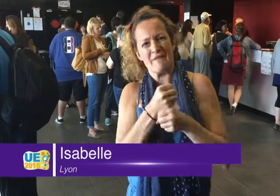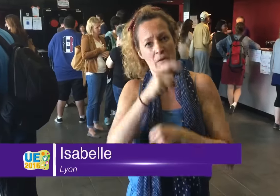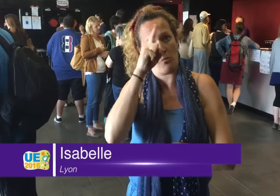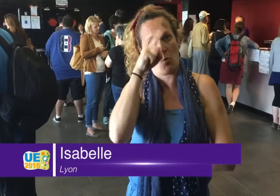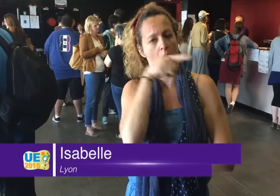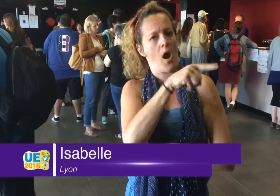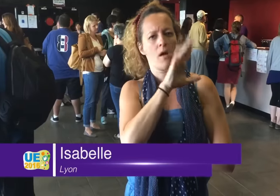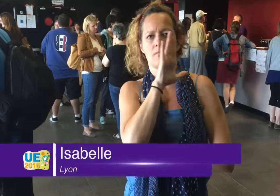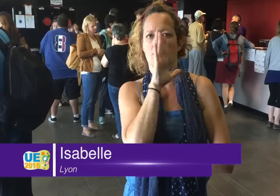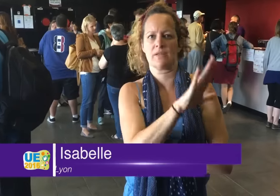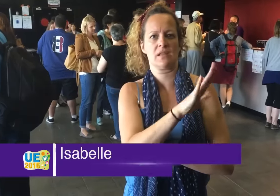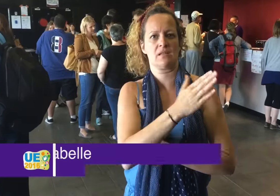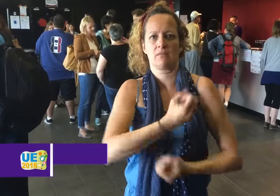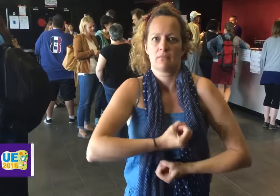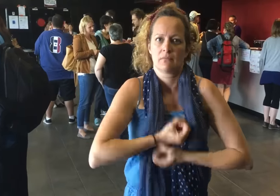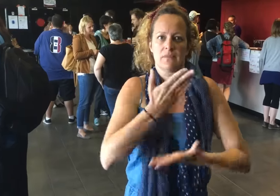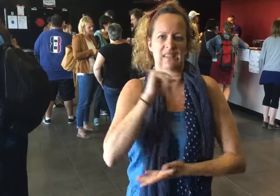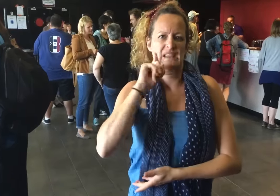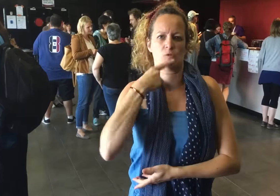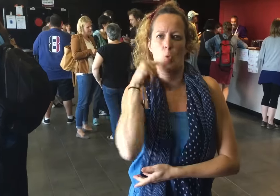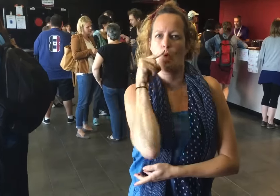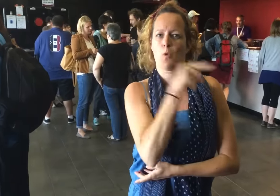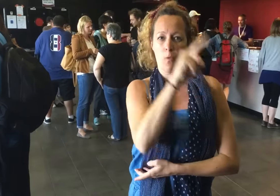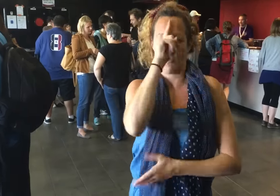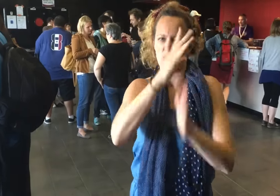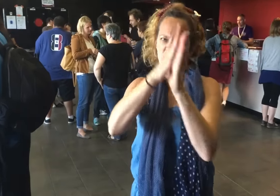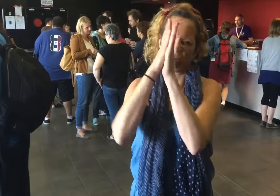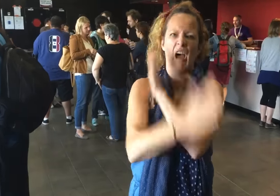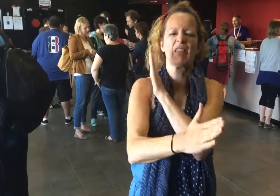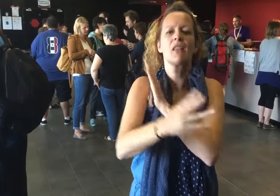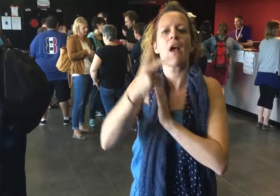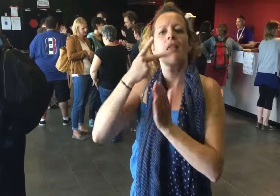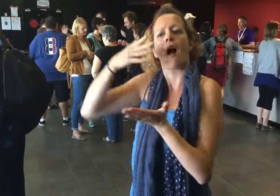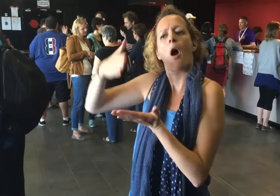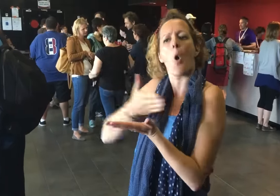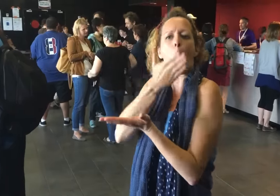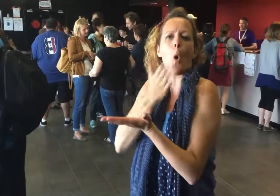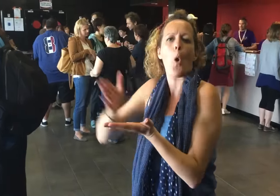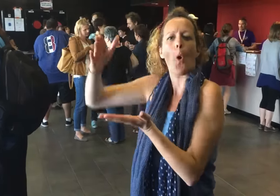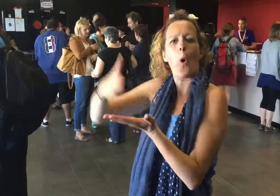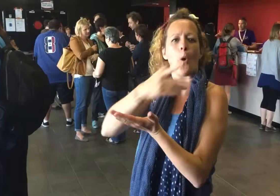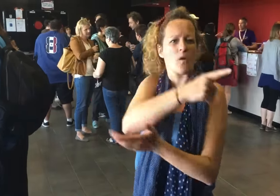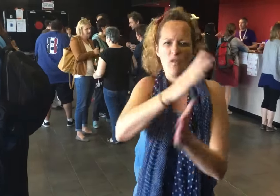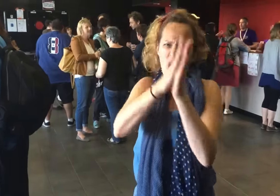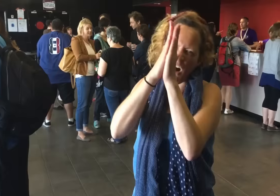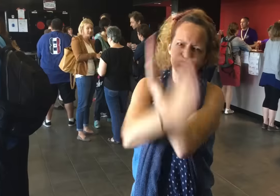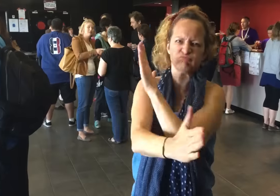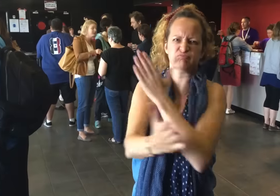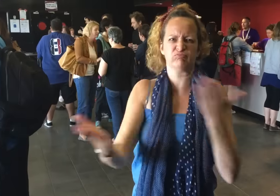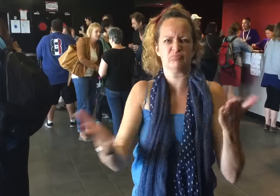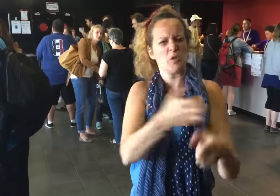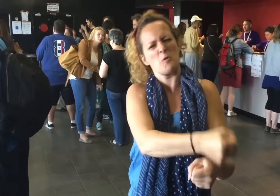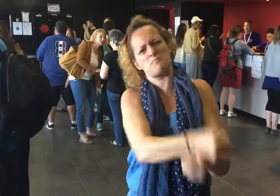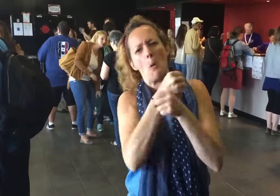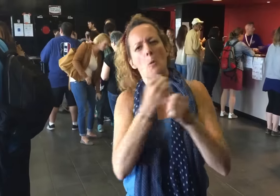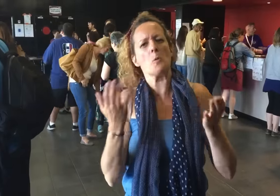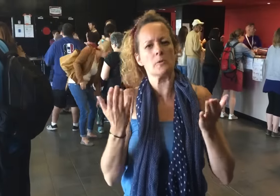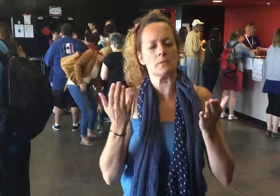Ouais, ce film m'a vraiment procuré un effet énorme. Hein. C'est vraiment l'expression d'un sourd à travers ce documentaire. Ça aurait été un film d'entendant, on aurait eu un film